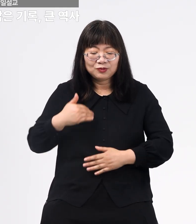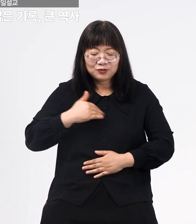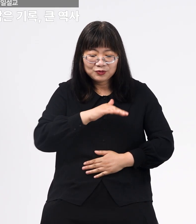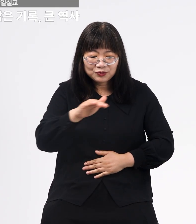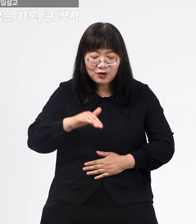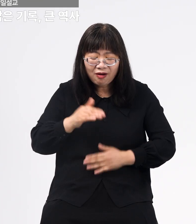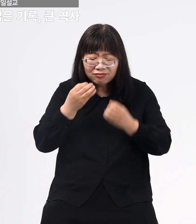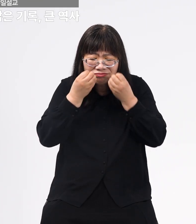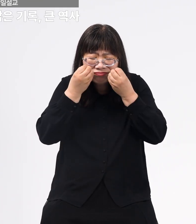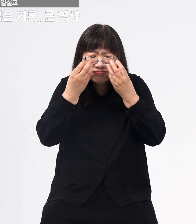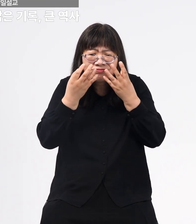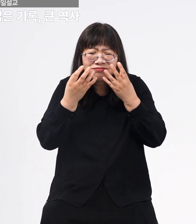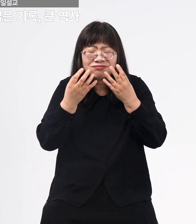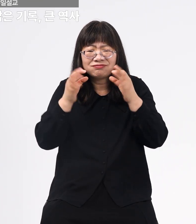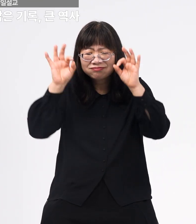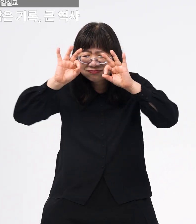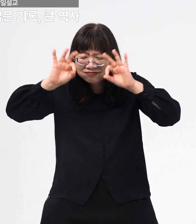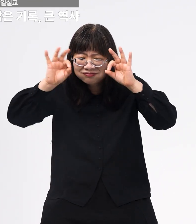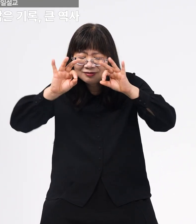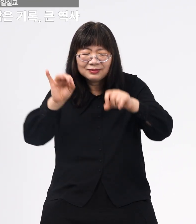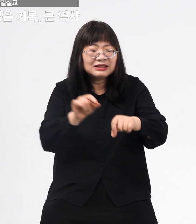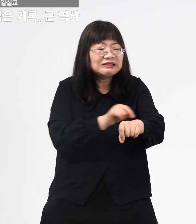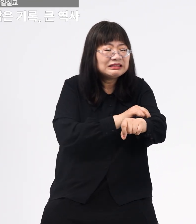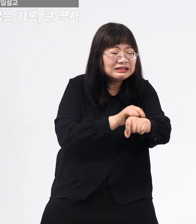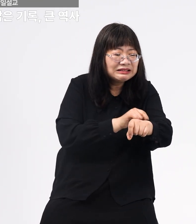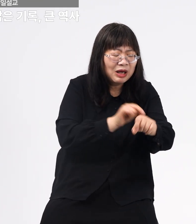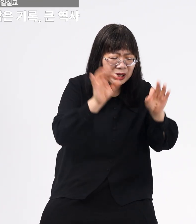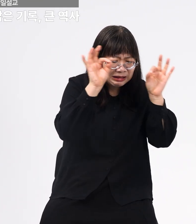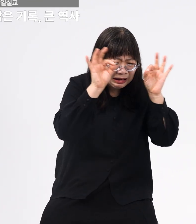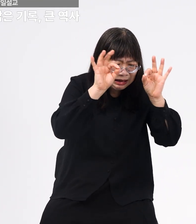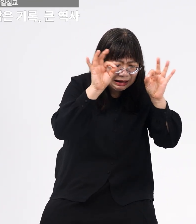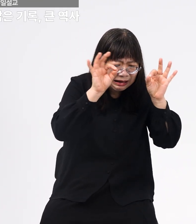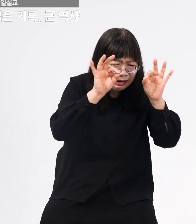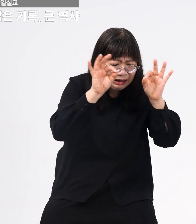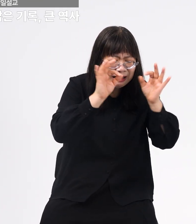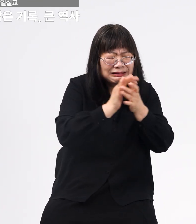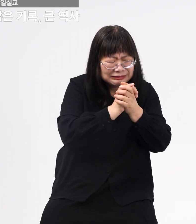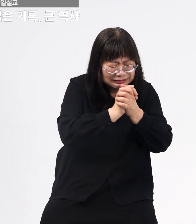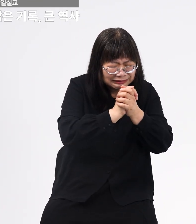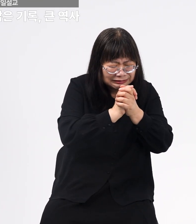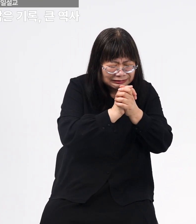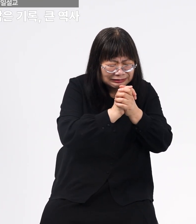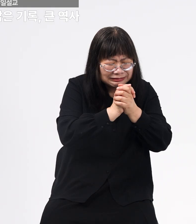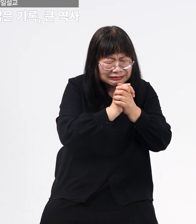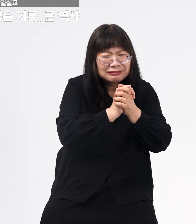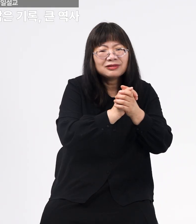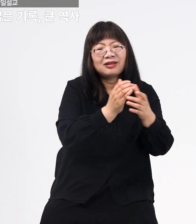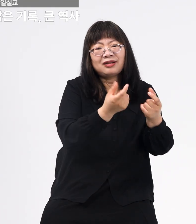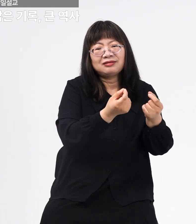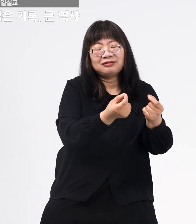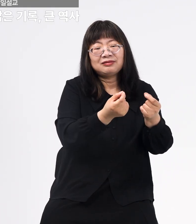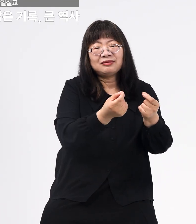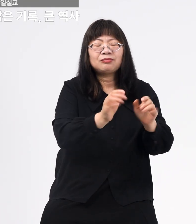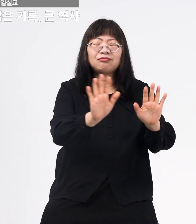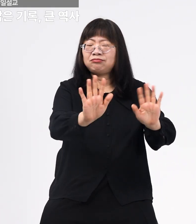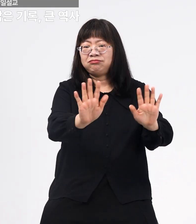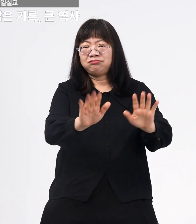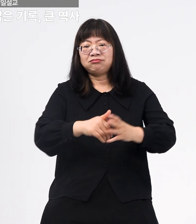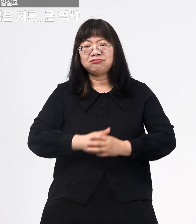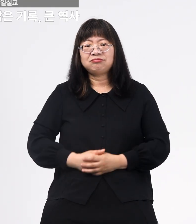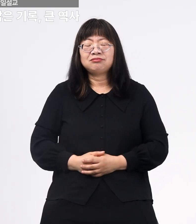자꾸 새로운 거, 뭐 별다른 거, 이런 거 자꾸 기도하고 찾지 않습니까?